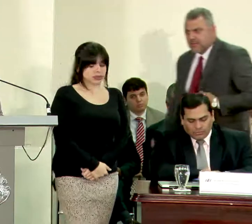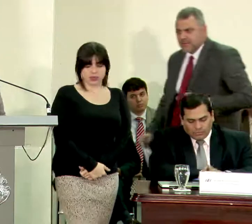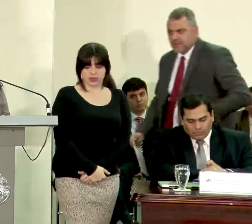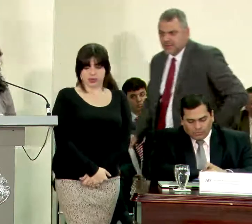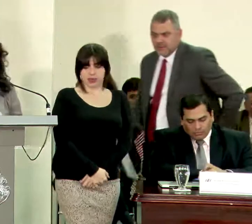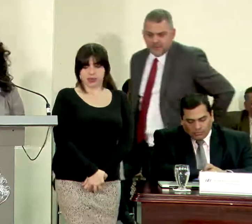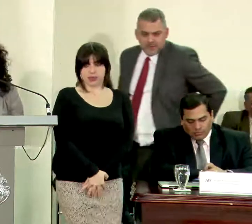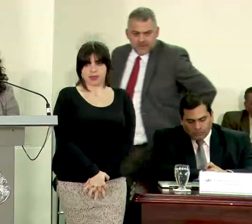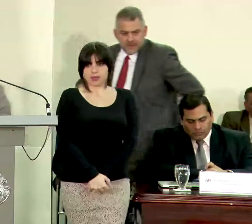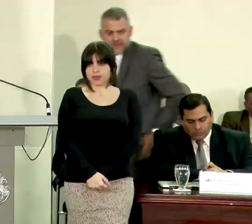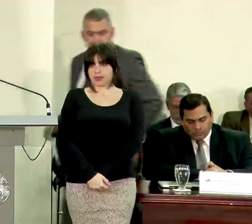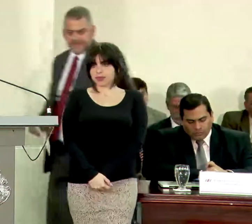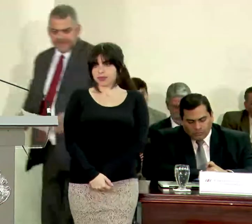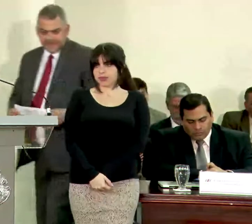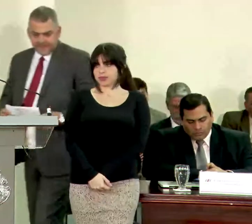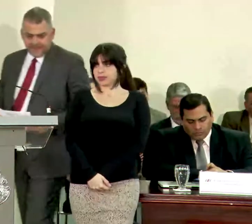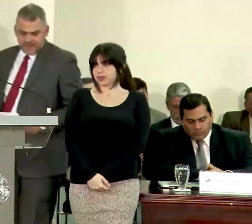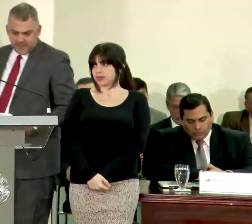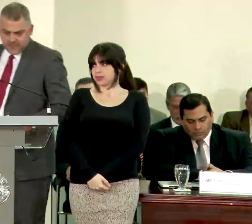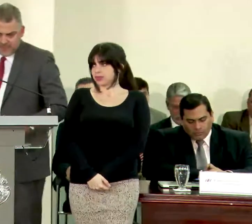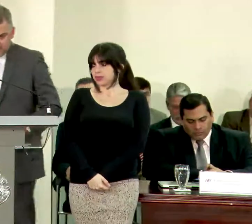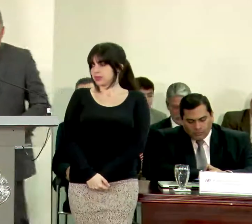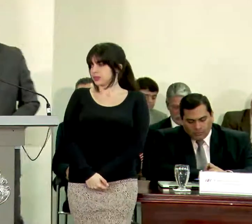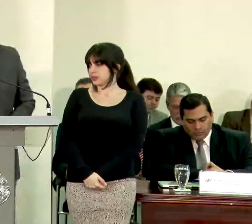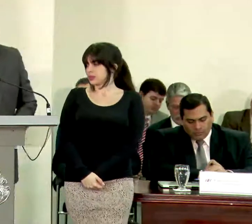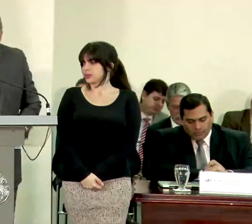Escucharemos al ministro de Transportes.